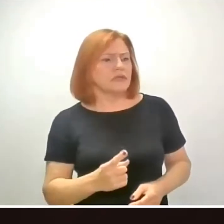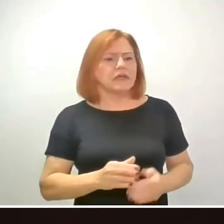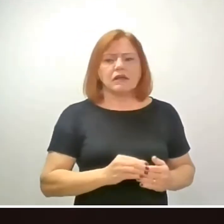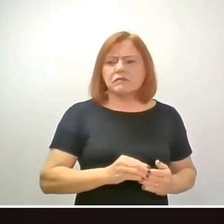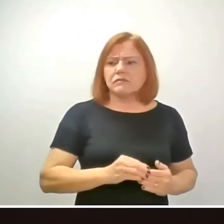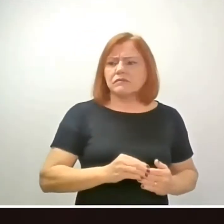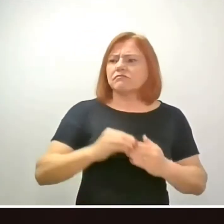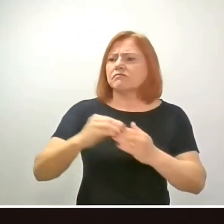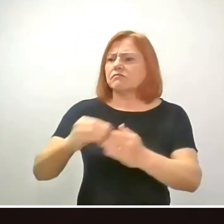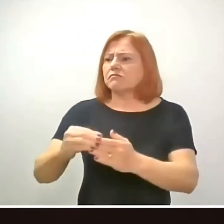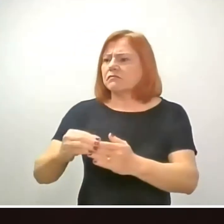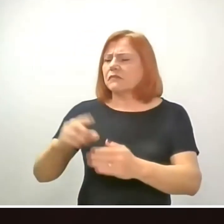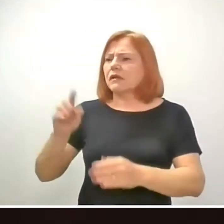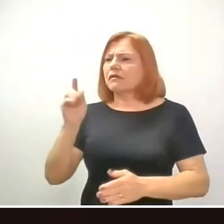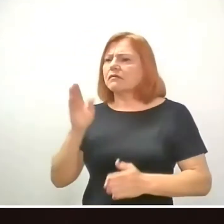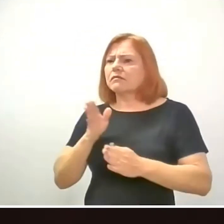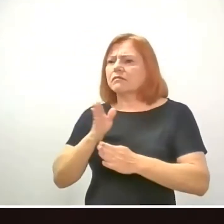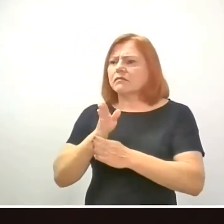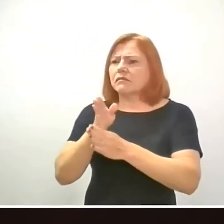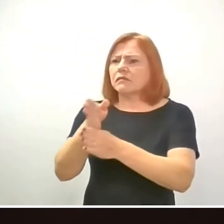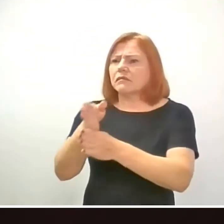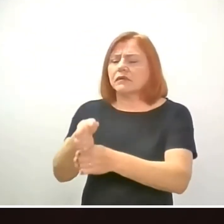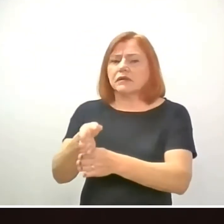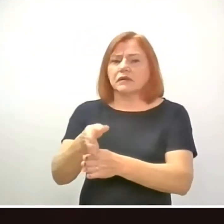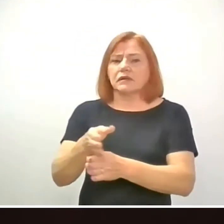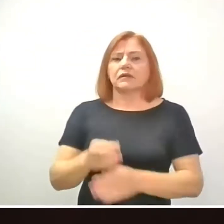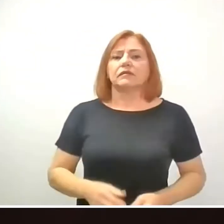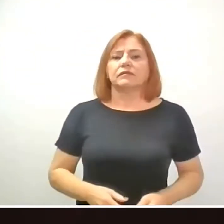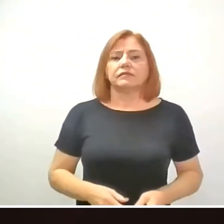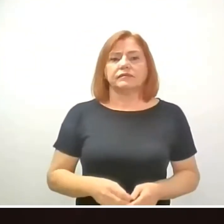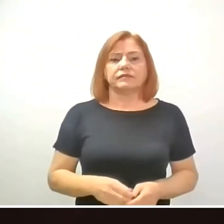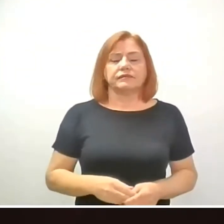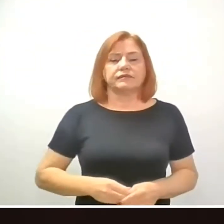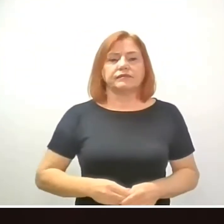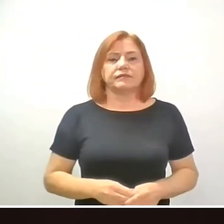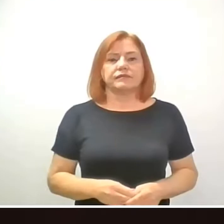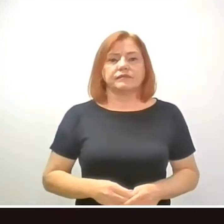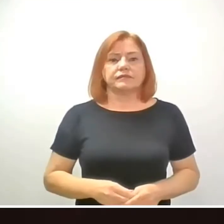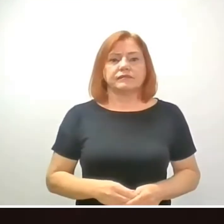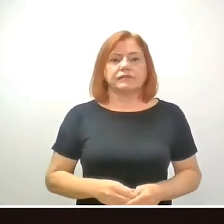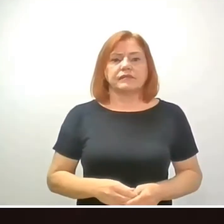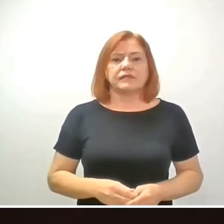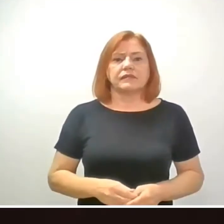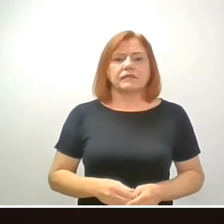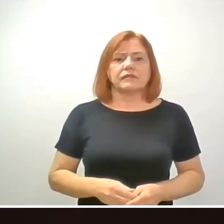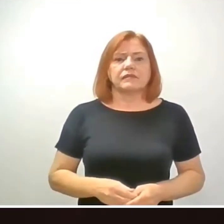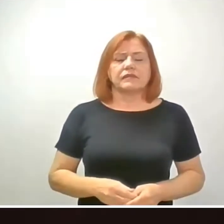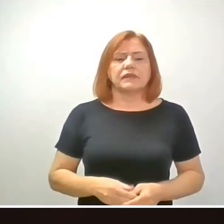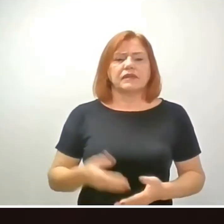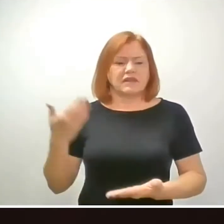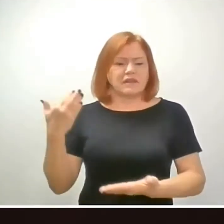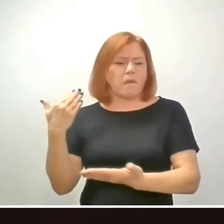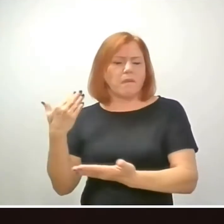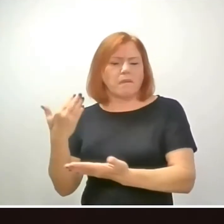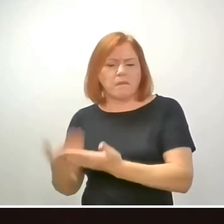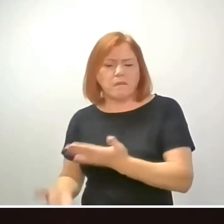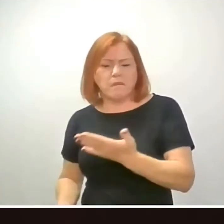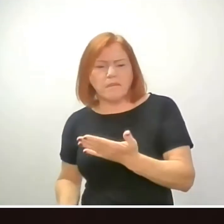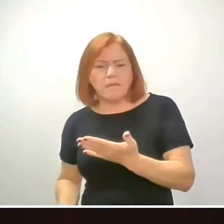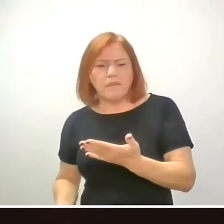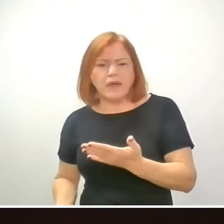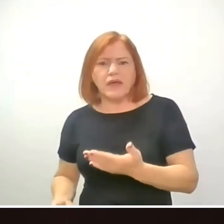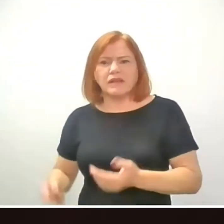essa perda da palavra profética, perde-se também a autoridade do Espírito Santo, a igreja fica sem rumo. Para